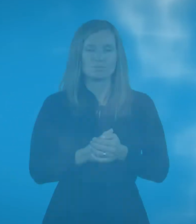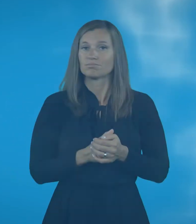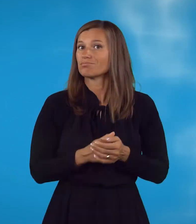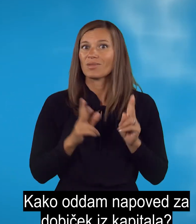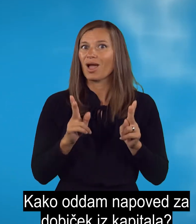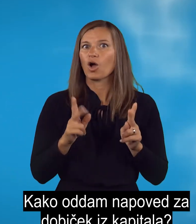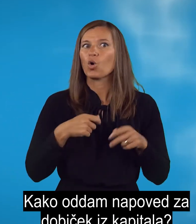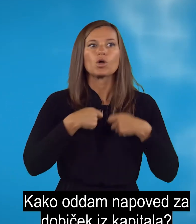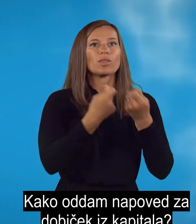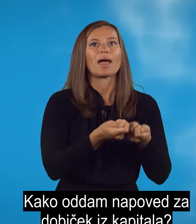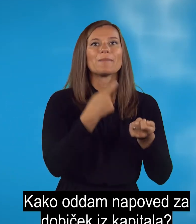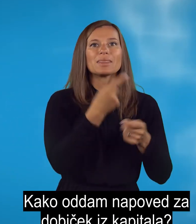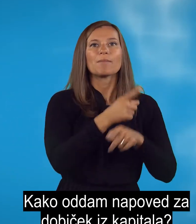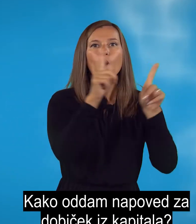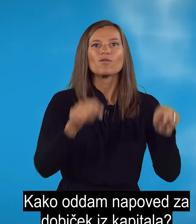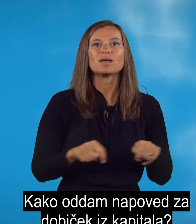Kako oddam napoved za dobiček iz kapitala?